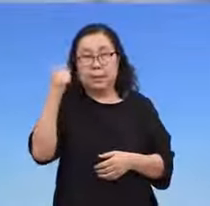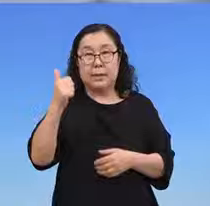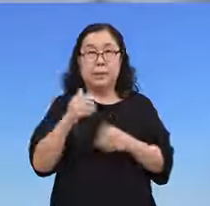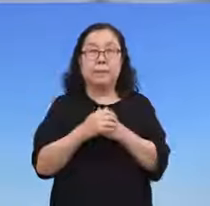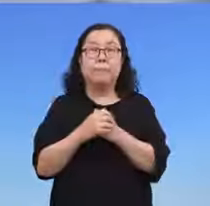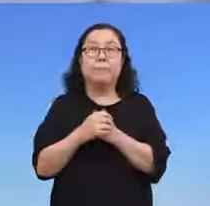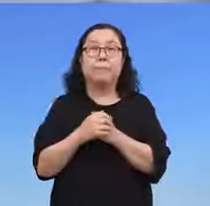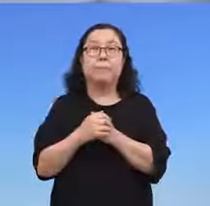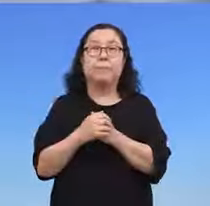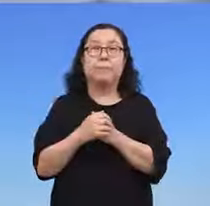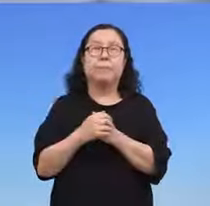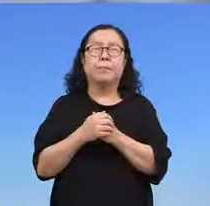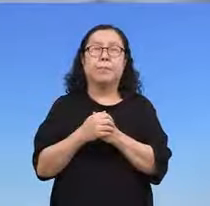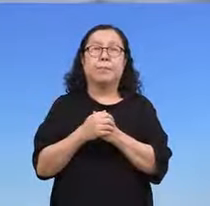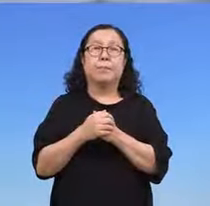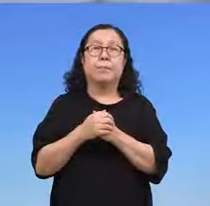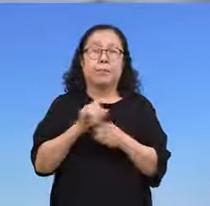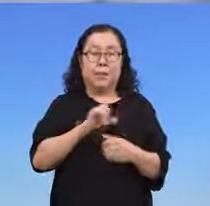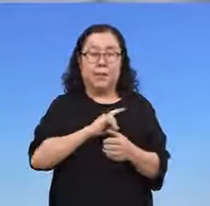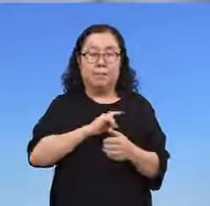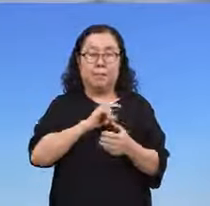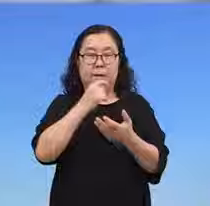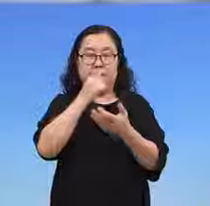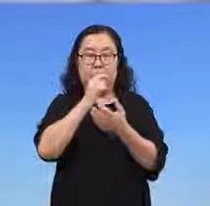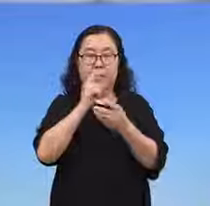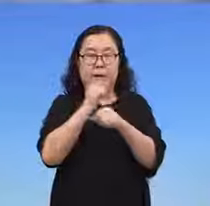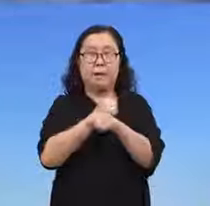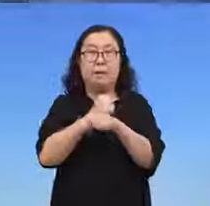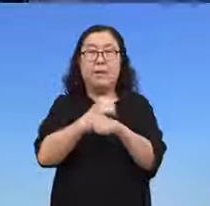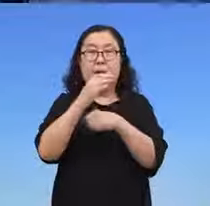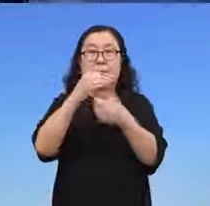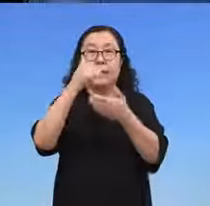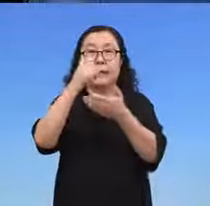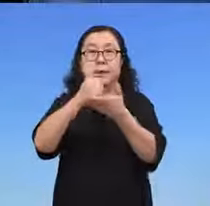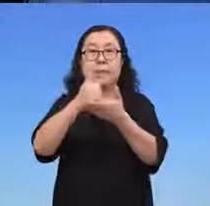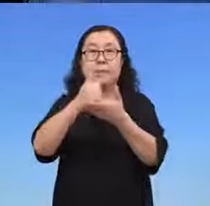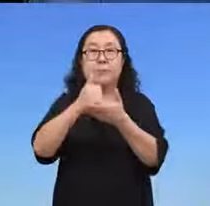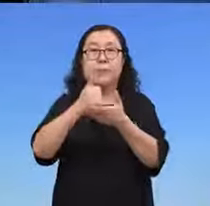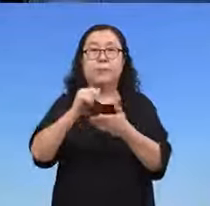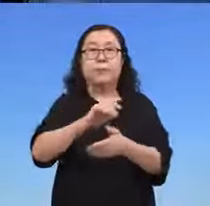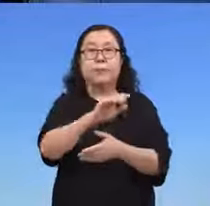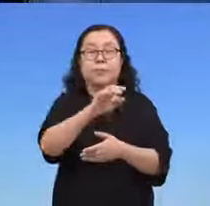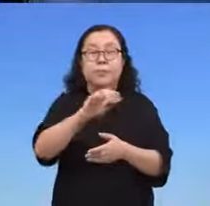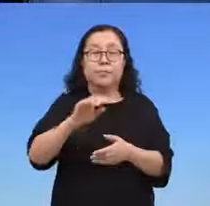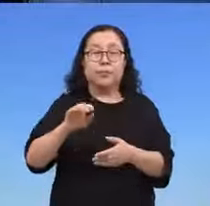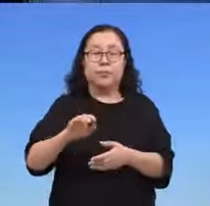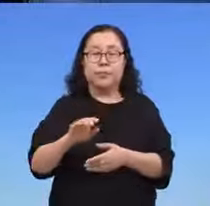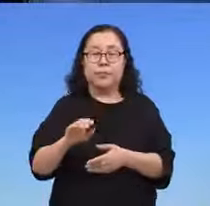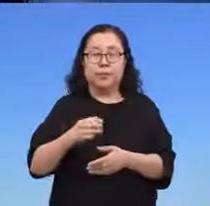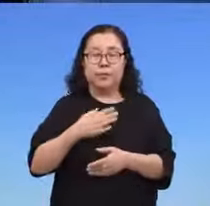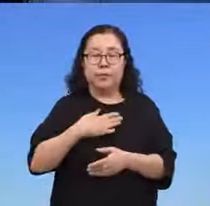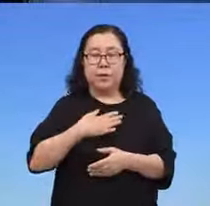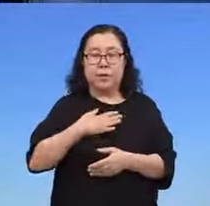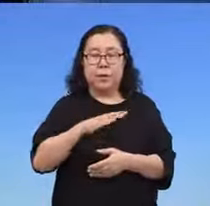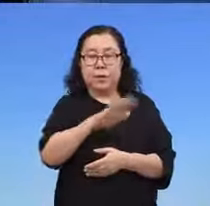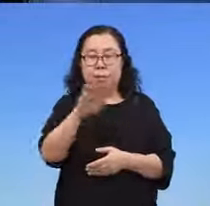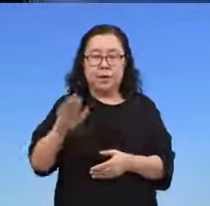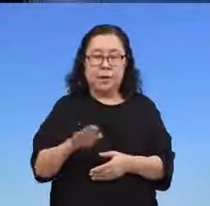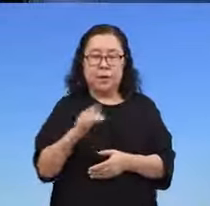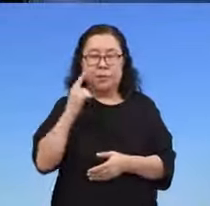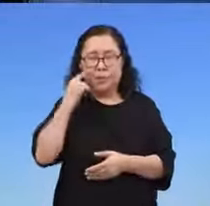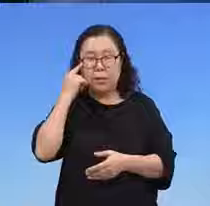같은데 어떤 이름을 대면서 이제 이렇게 편지를 썼습니다. 하나님, 저희 어느